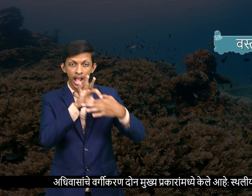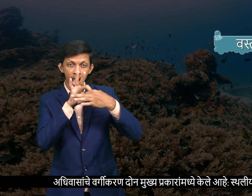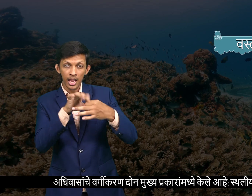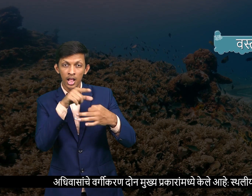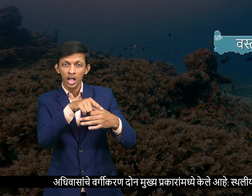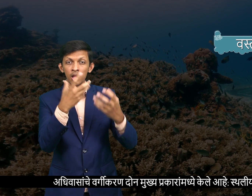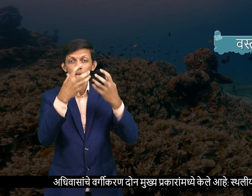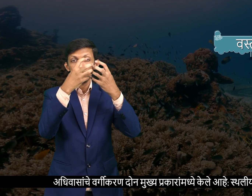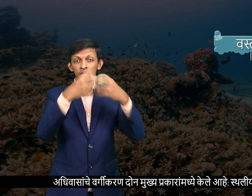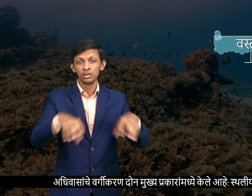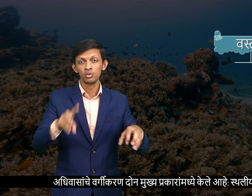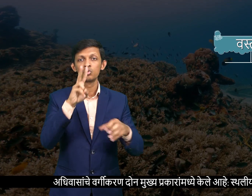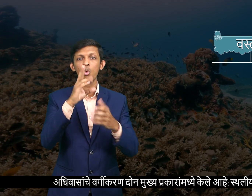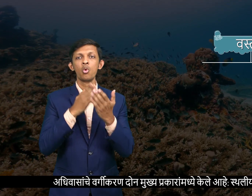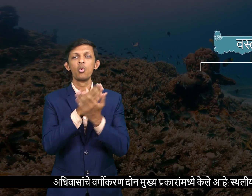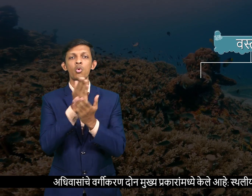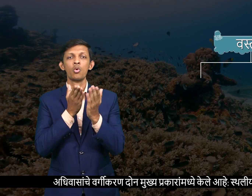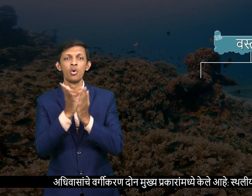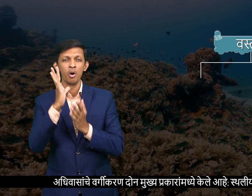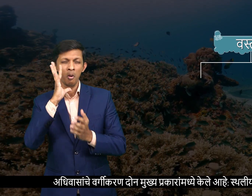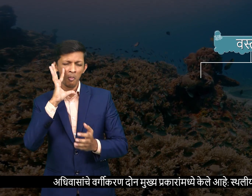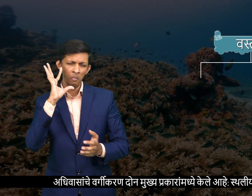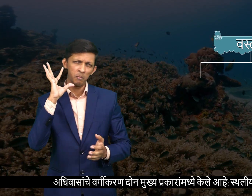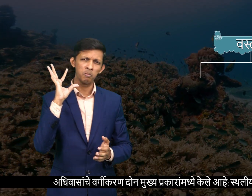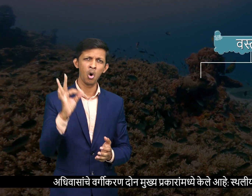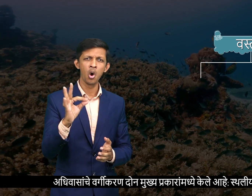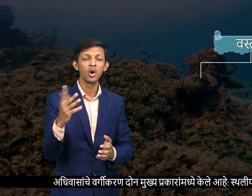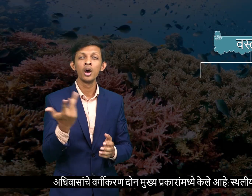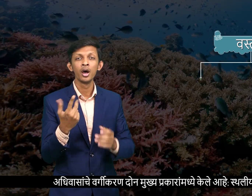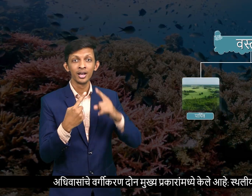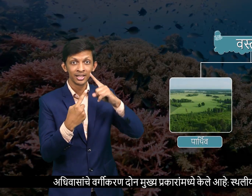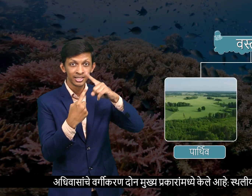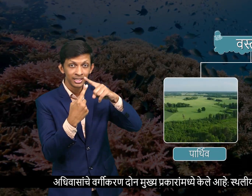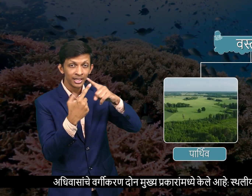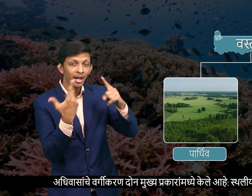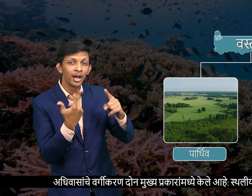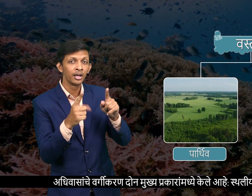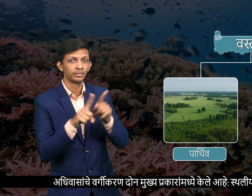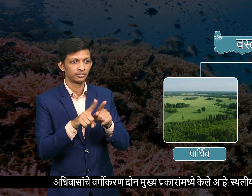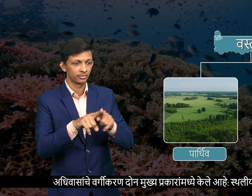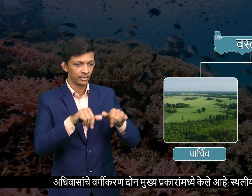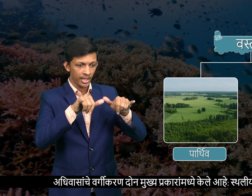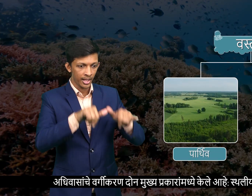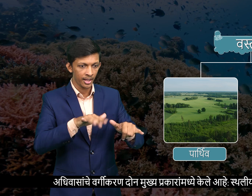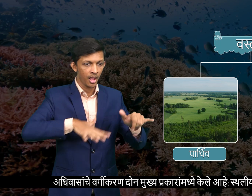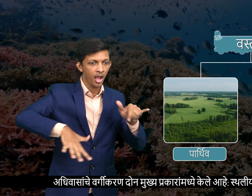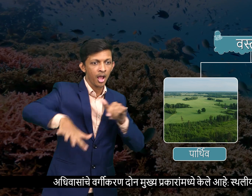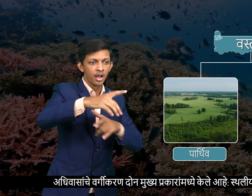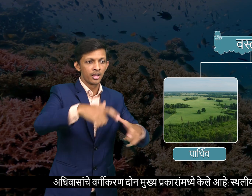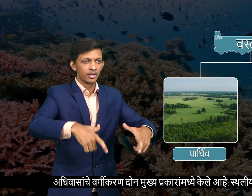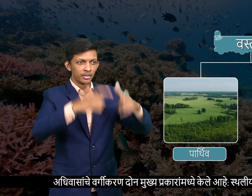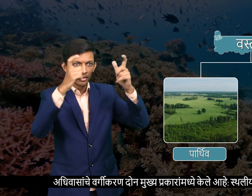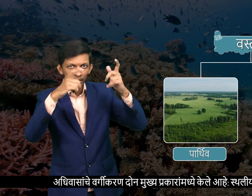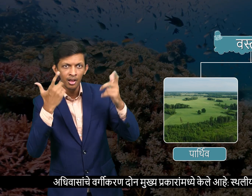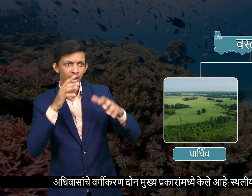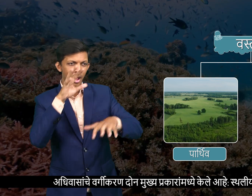अधिवासांचे वर्गीकरण 2 मुख्य प्रकारांमध्ये केले आहे: स्थलीय आणि जलचर.